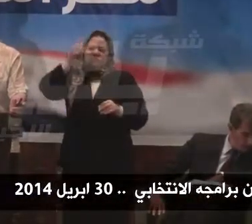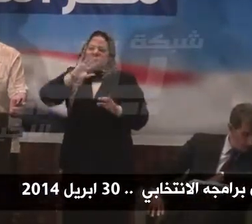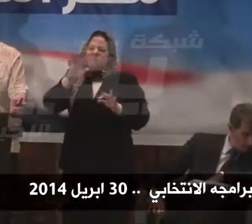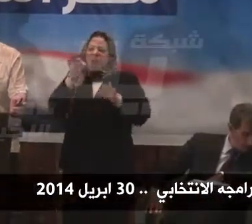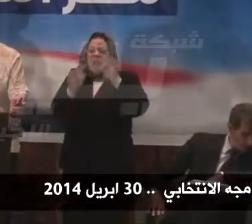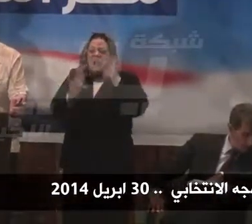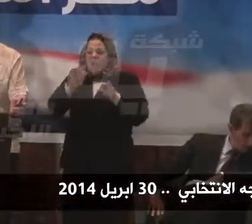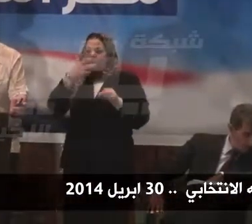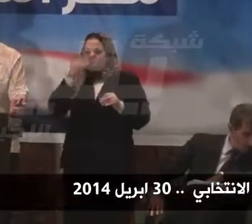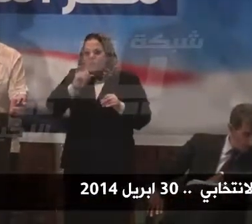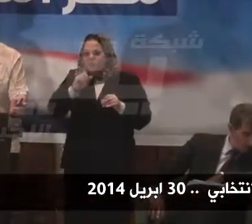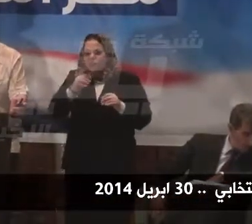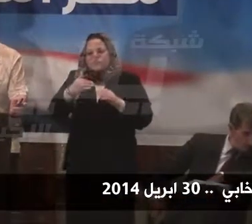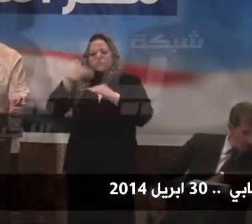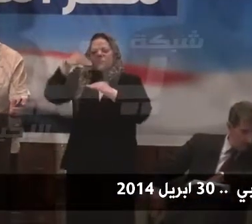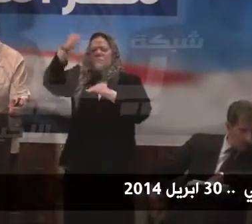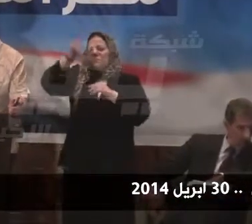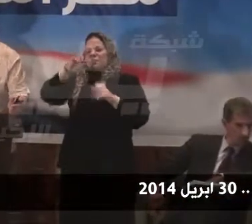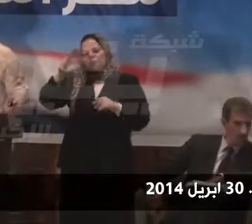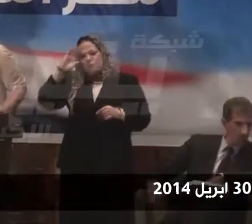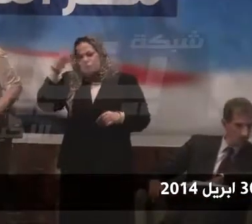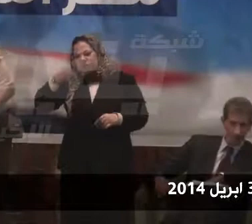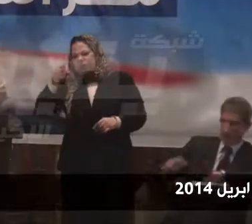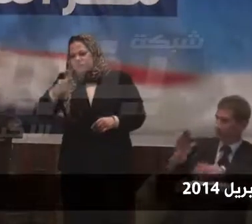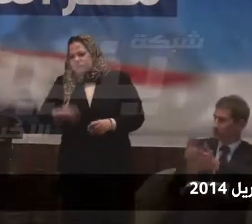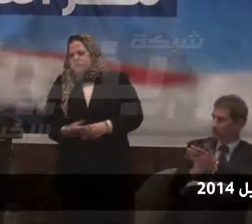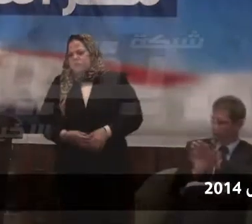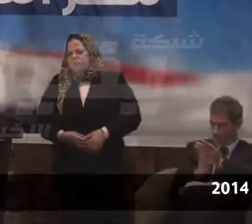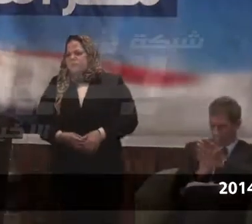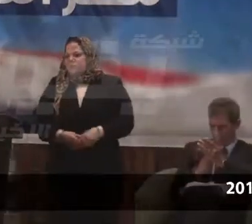سنتقدم ونتحرر. شكرا لكم.